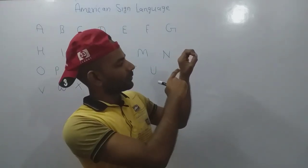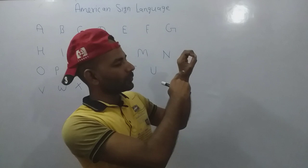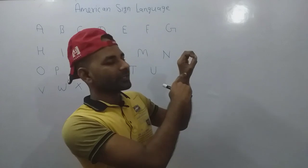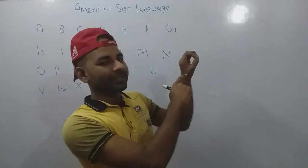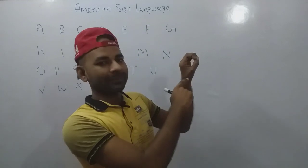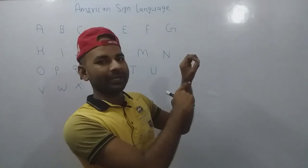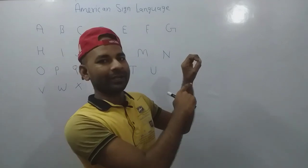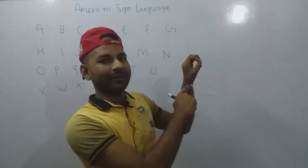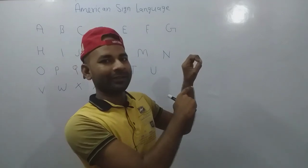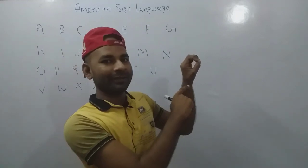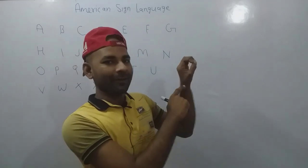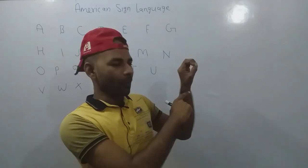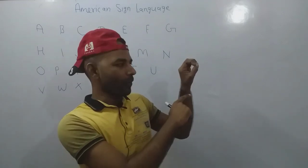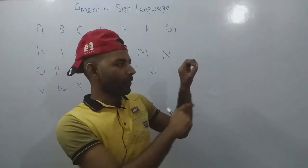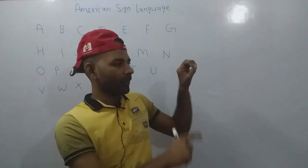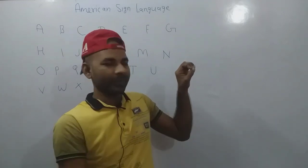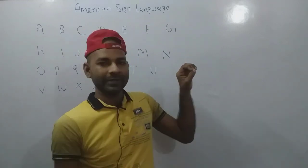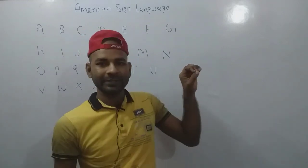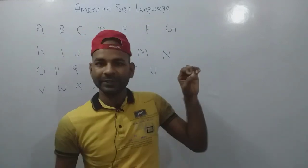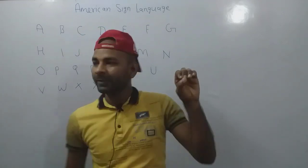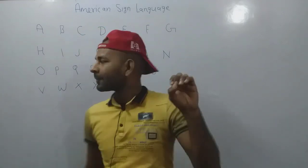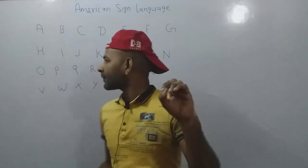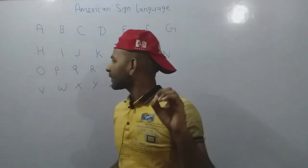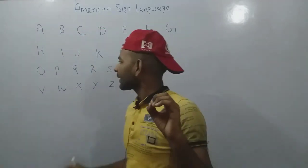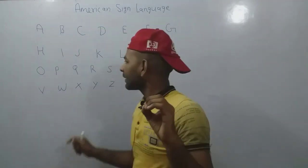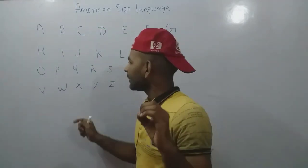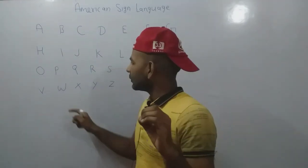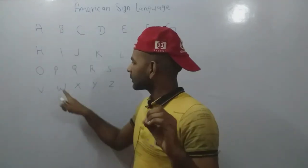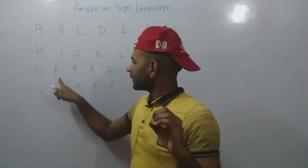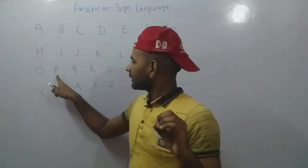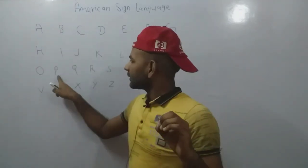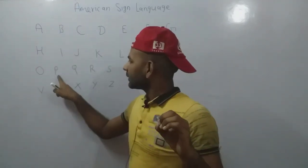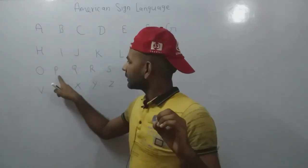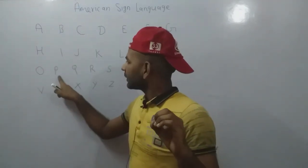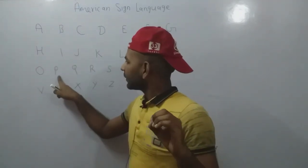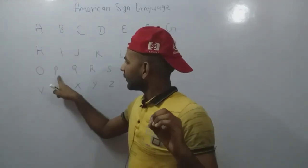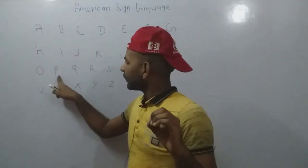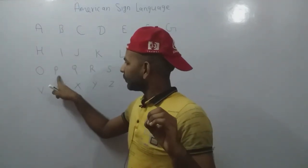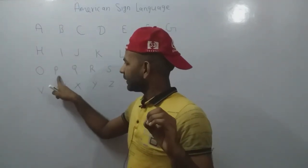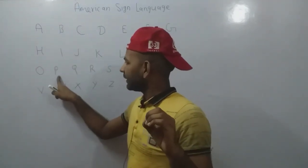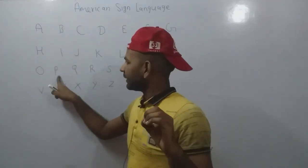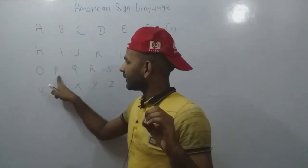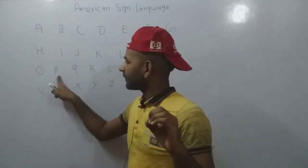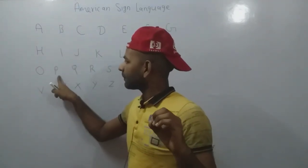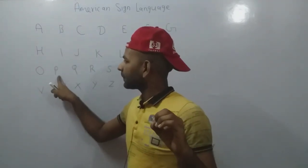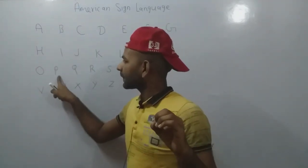जैसा दिख भी रहा है, O। ठीक, उसके बाद P,